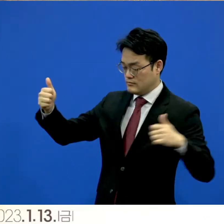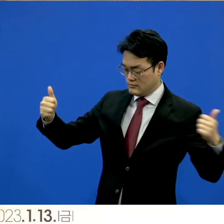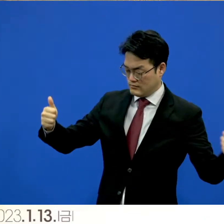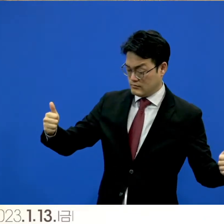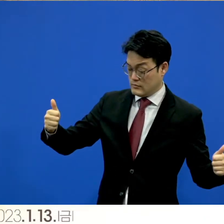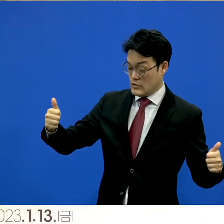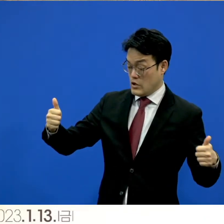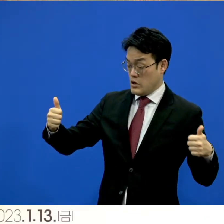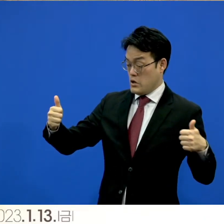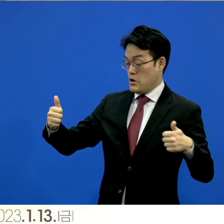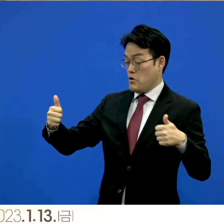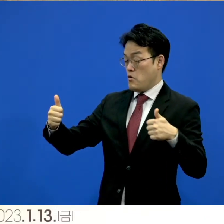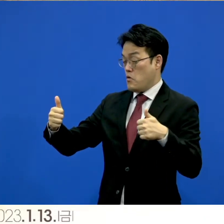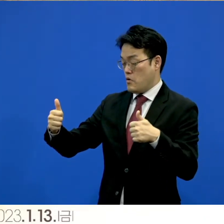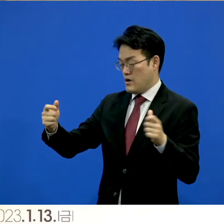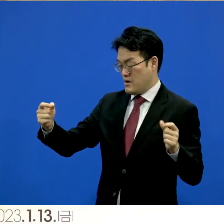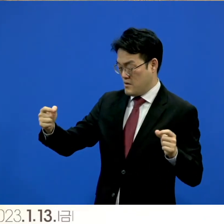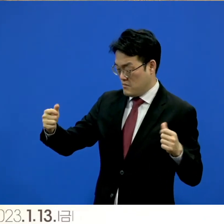해도 기적입니다.